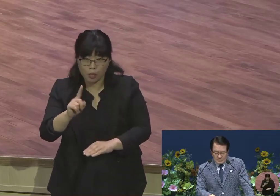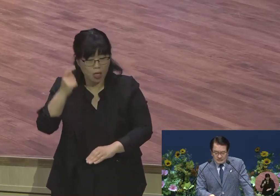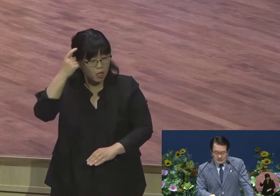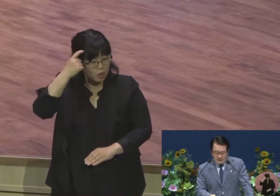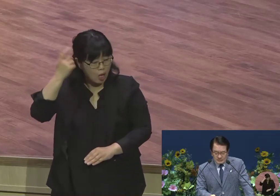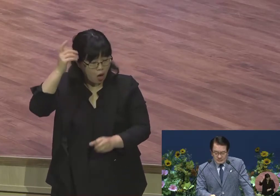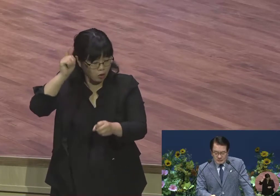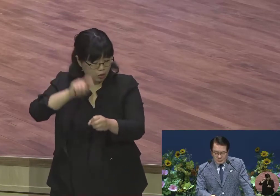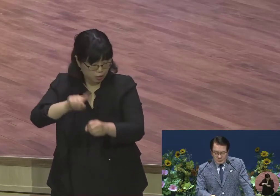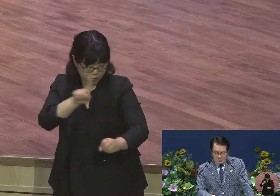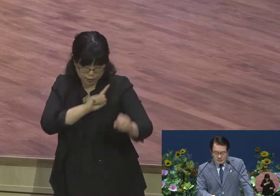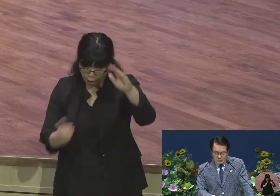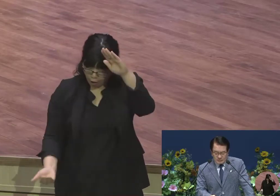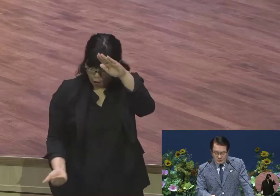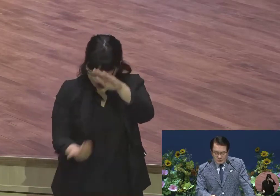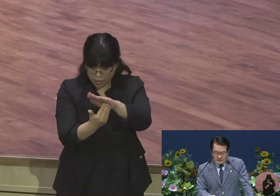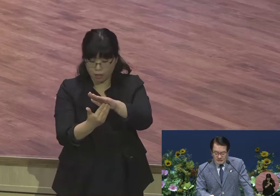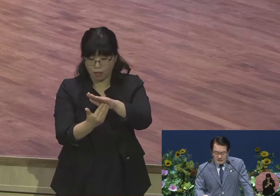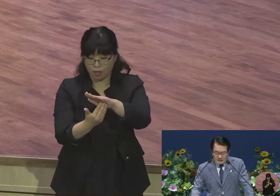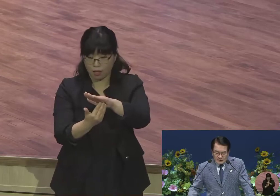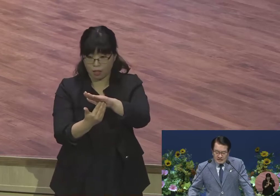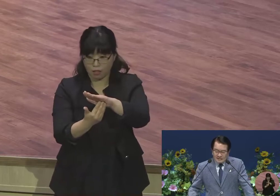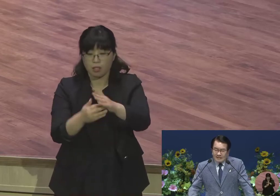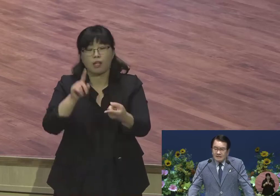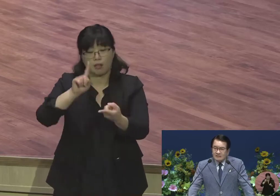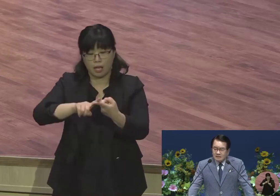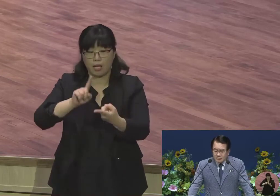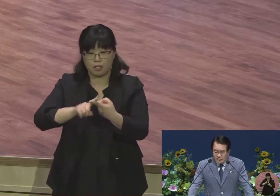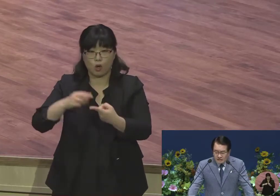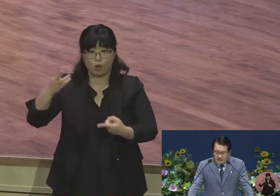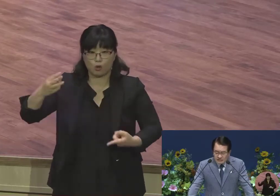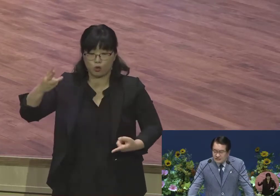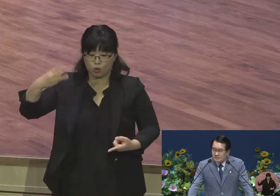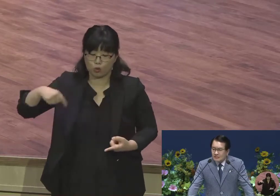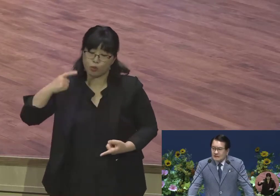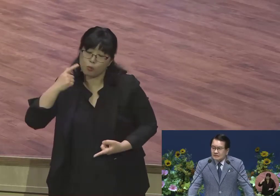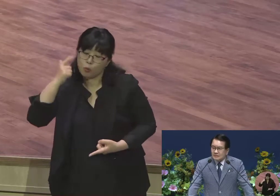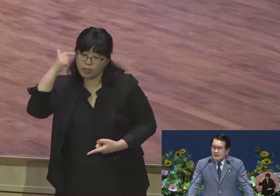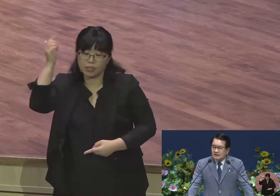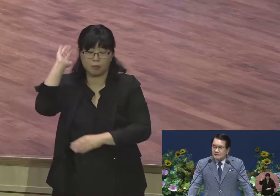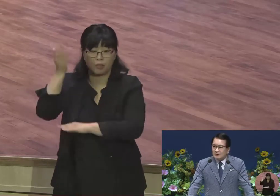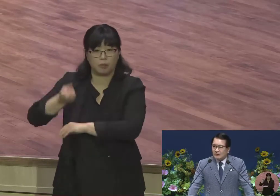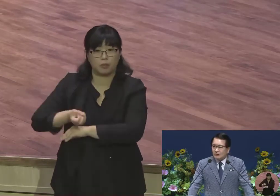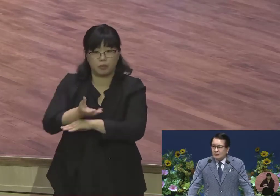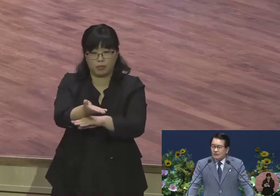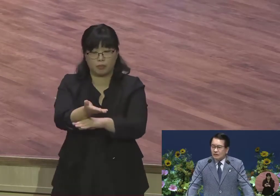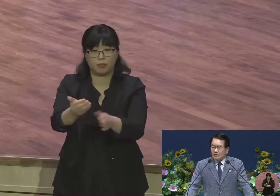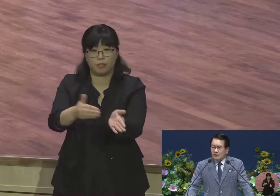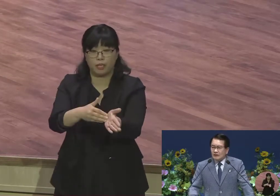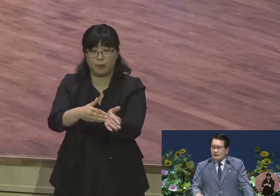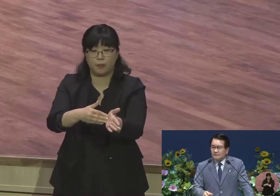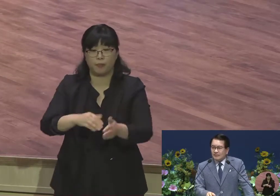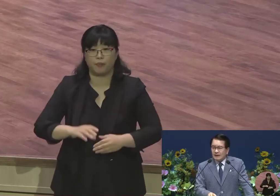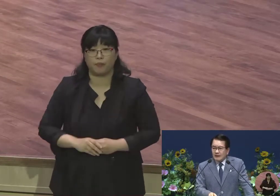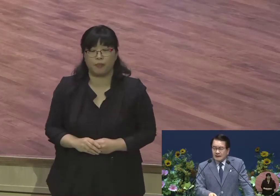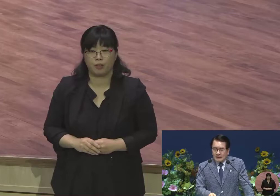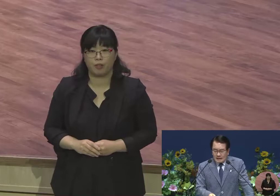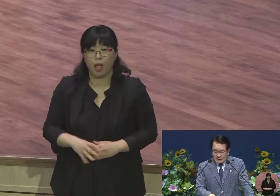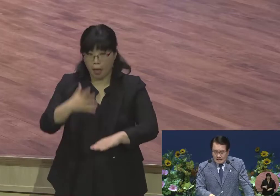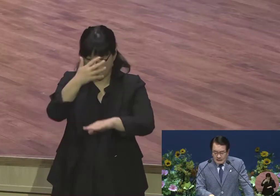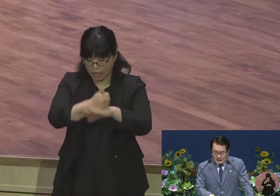이런 메시지였습니다. 워싱돈 집에서는 라스트 어솔리티, 마지막 힘이라고 그러니까